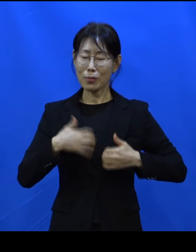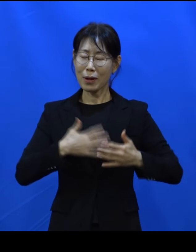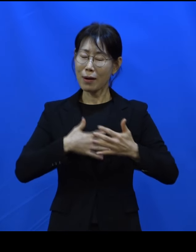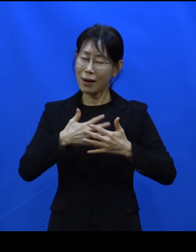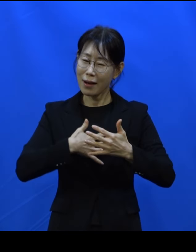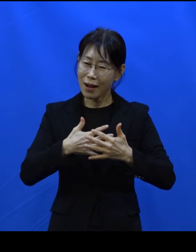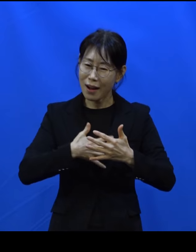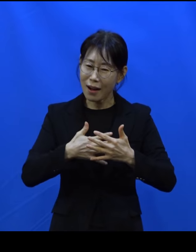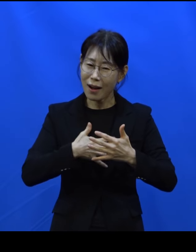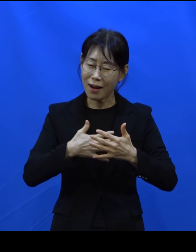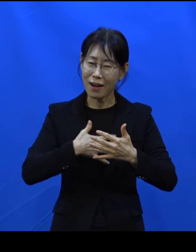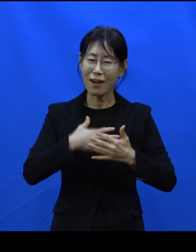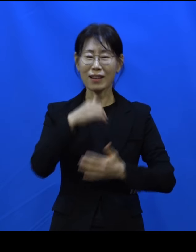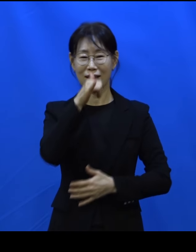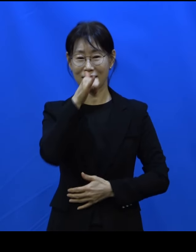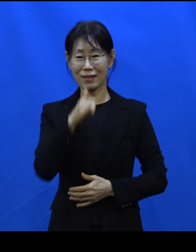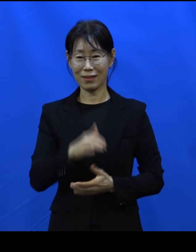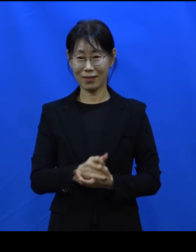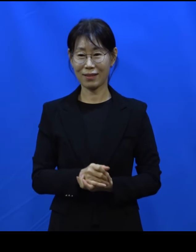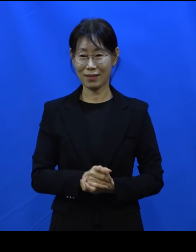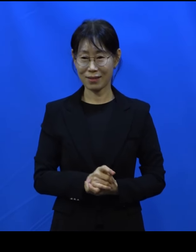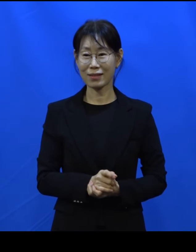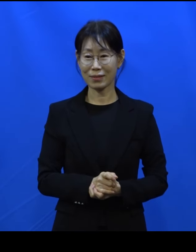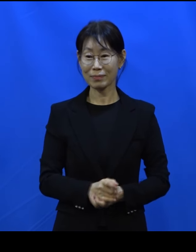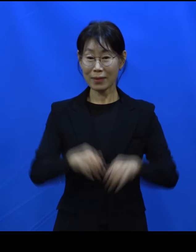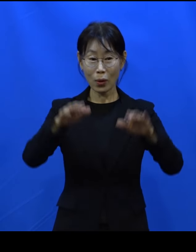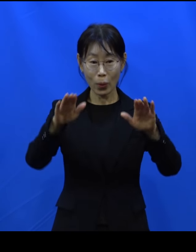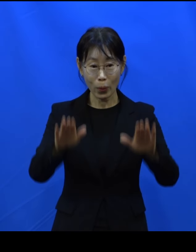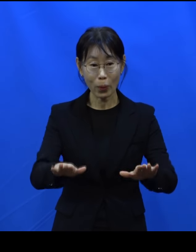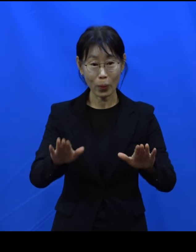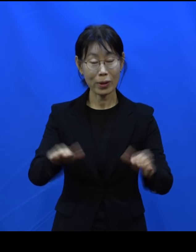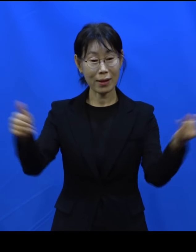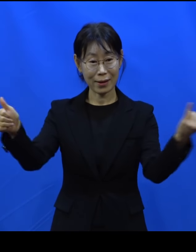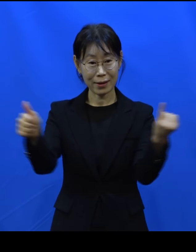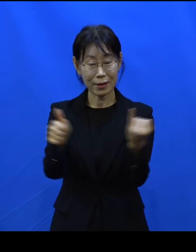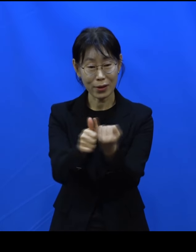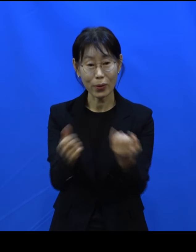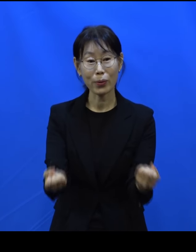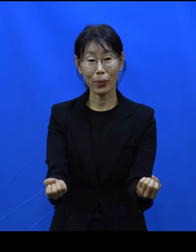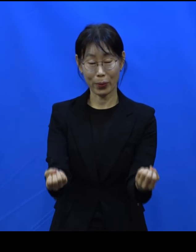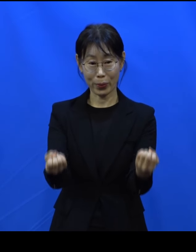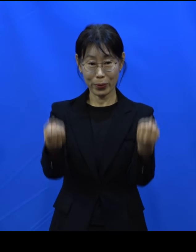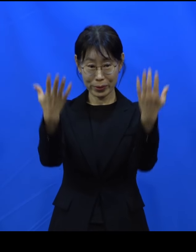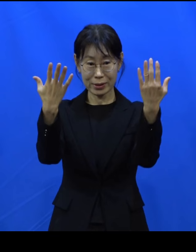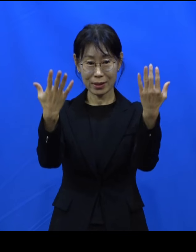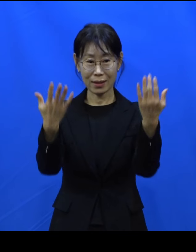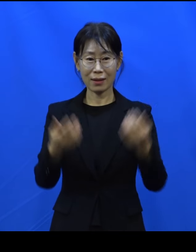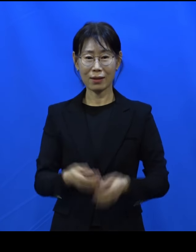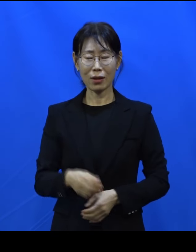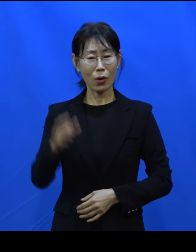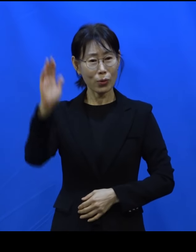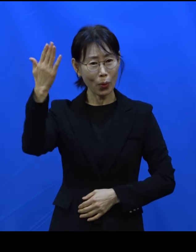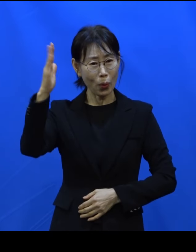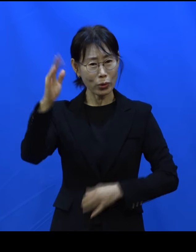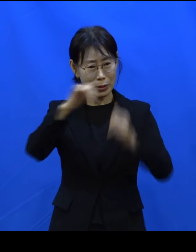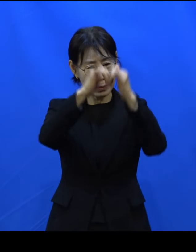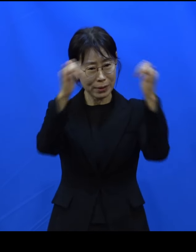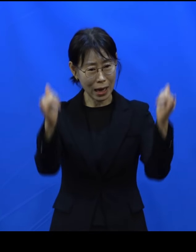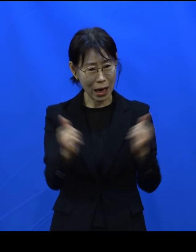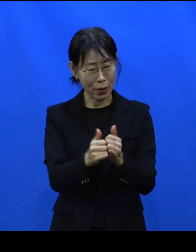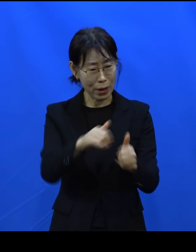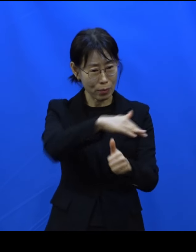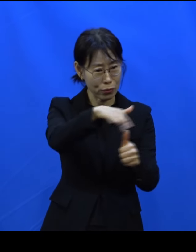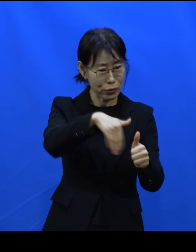가슴이 뛰고 그렇습니다. 자, 오늘날은 이 결혼을 기피하는, 또 결혼을 부정적으로